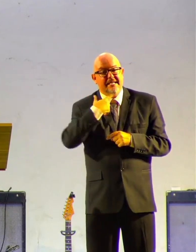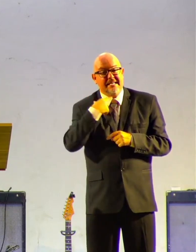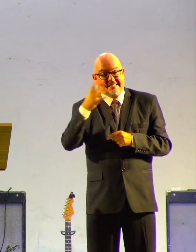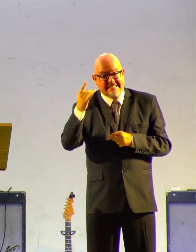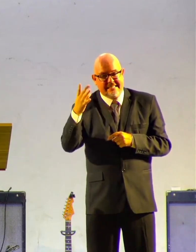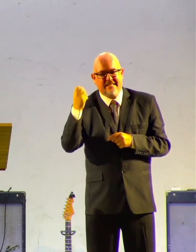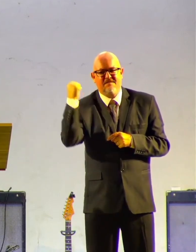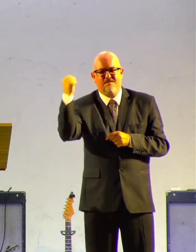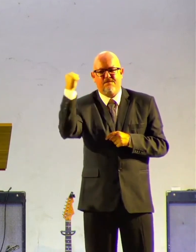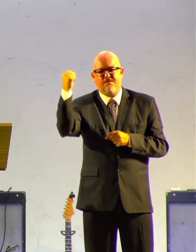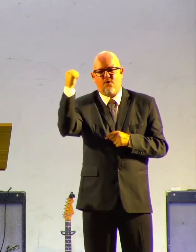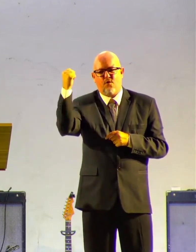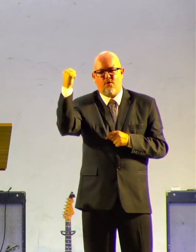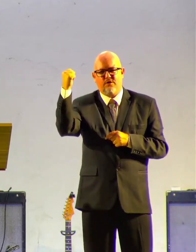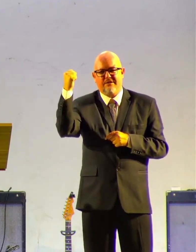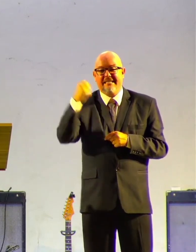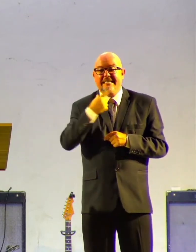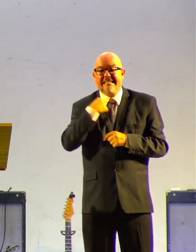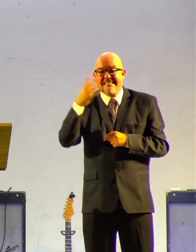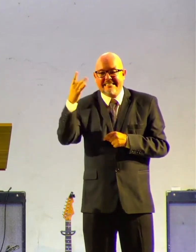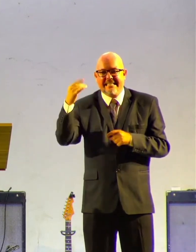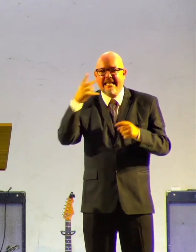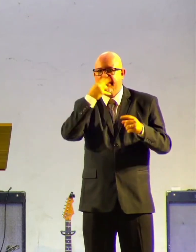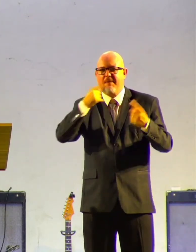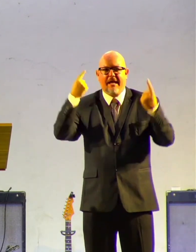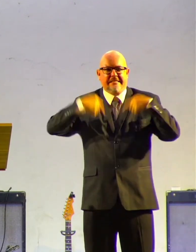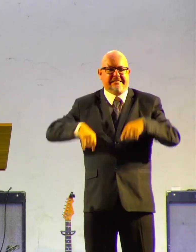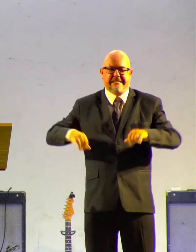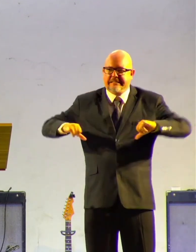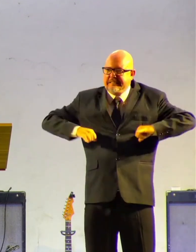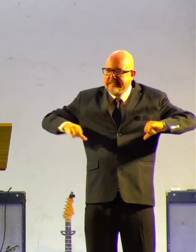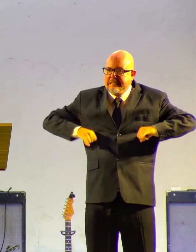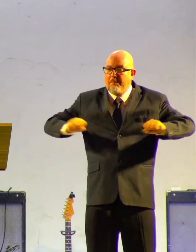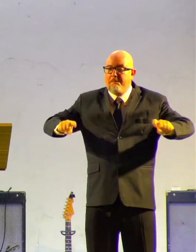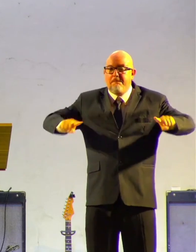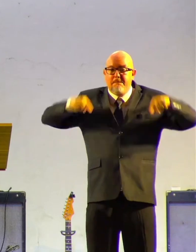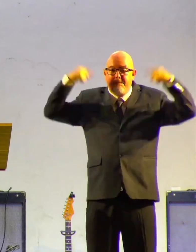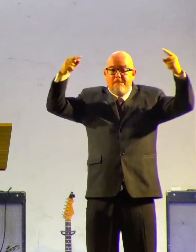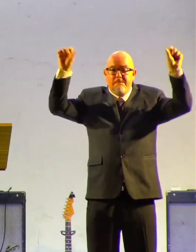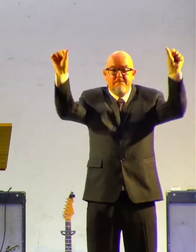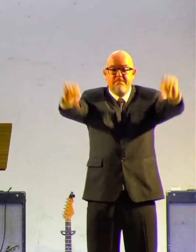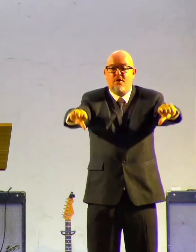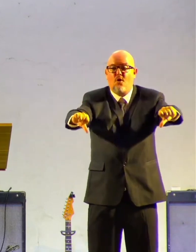implacável. A sede tortura você. A sede esmaga você.